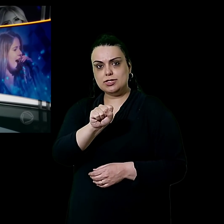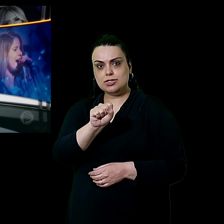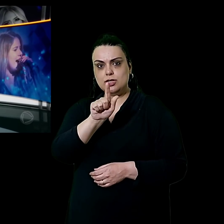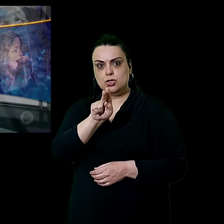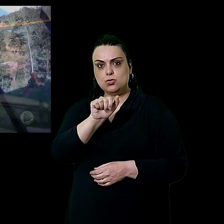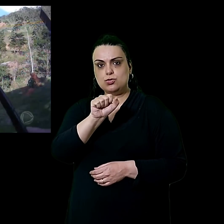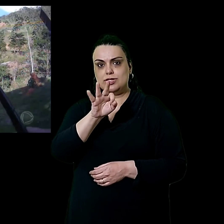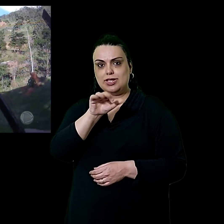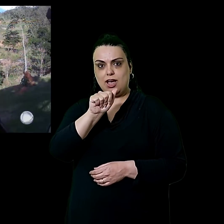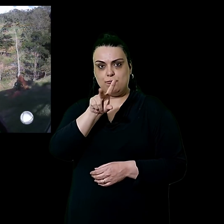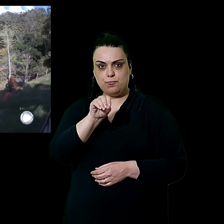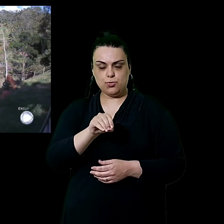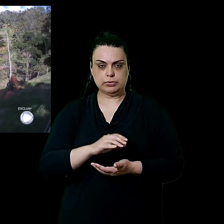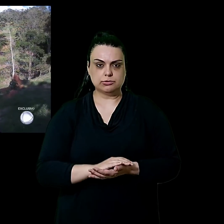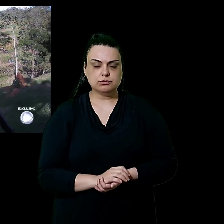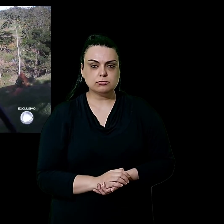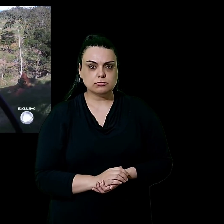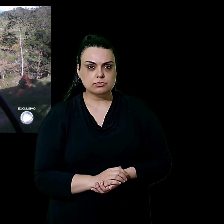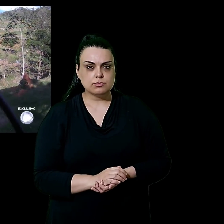Santana.